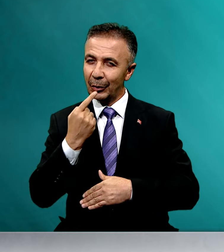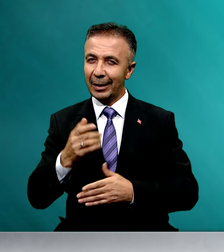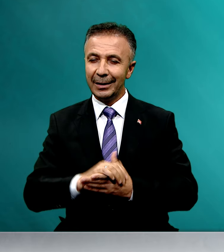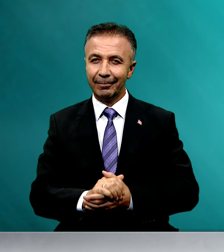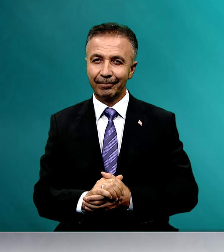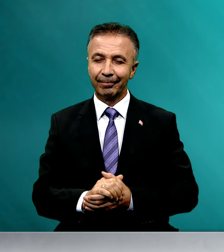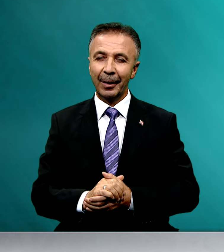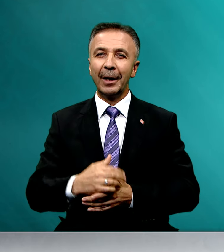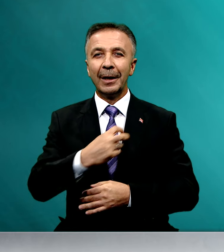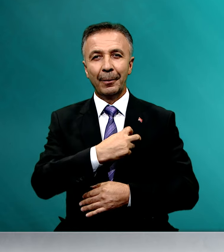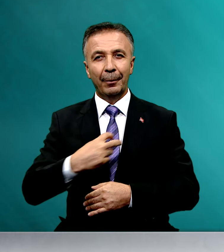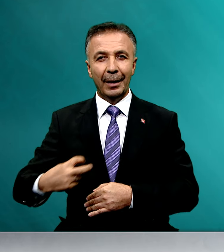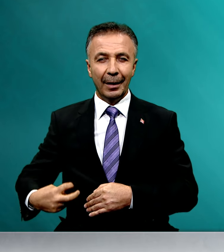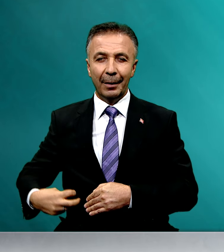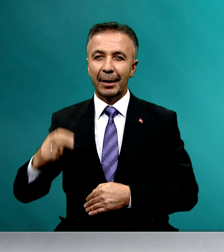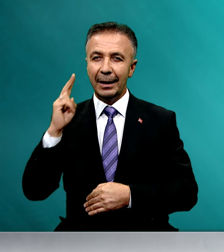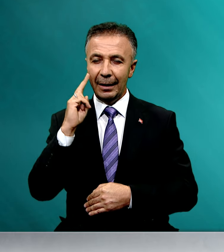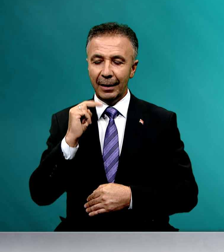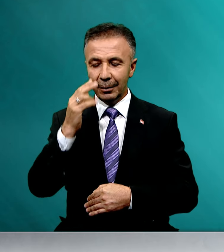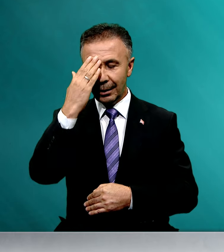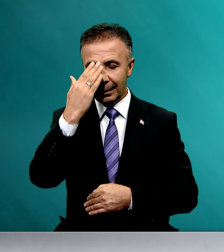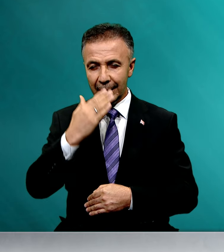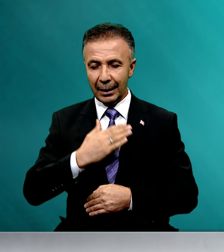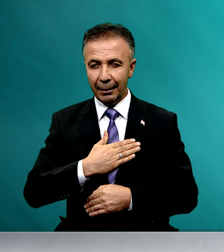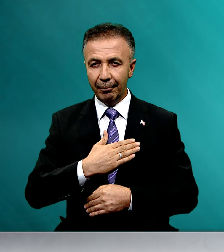وقال رسول الله صلى الله عليه وسلم